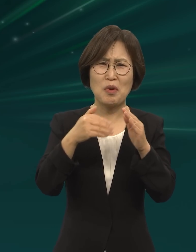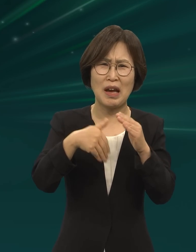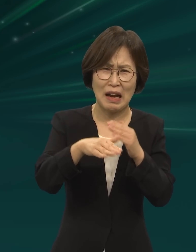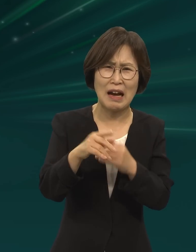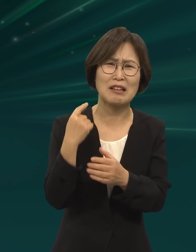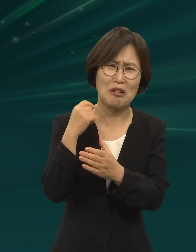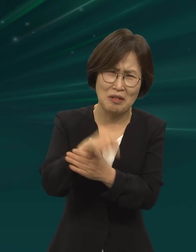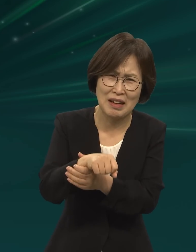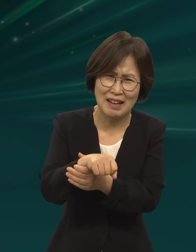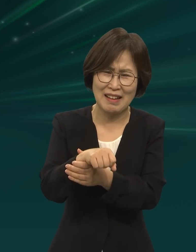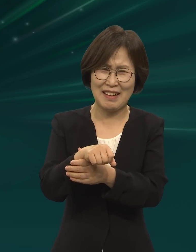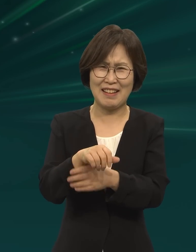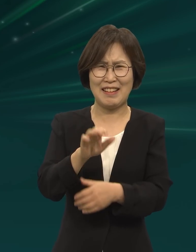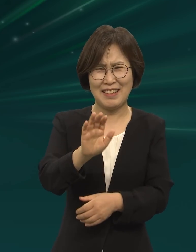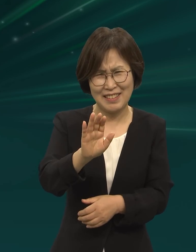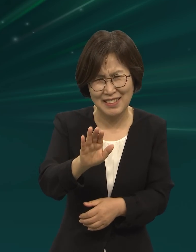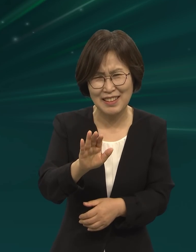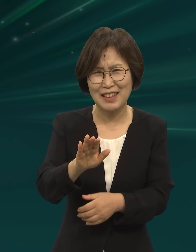여보.